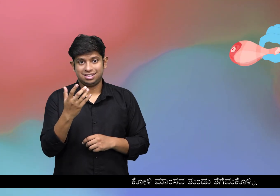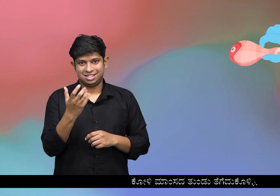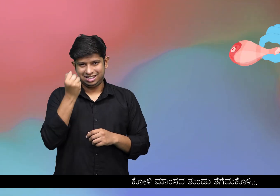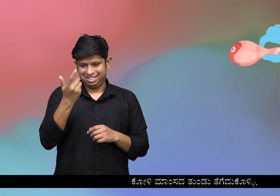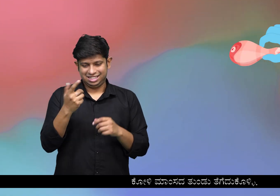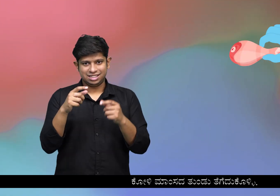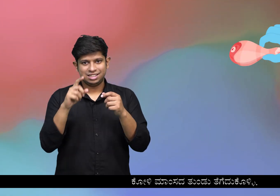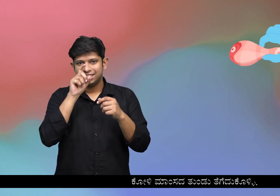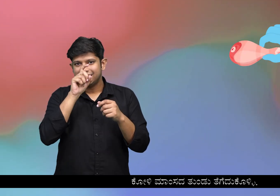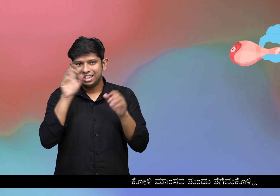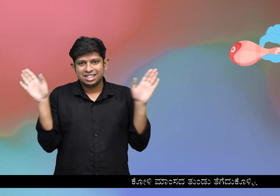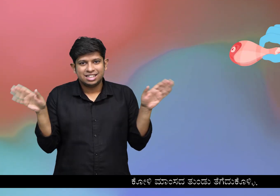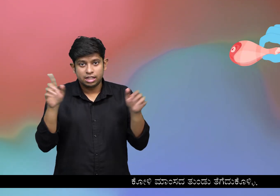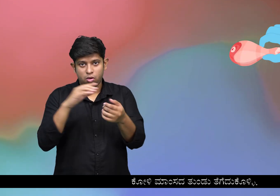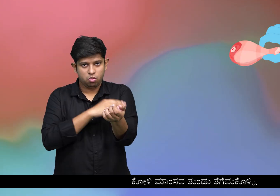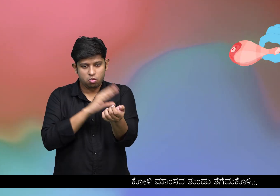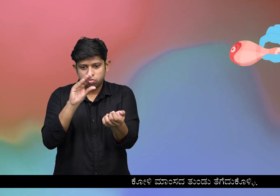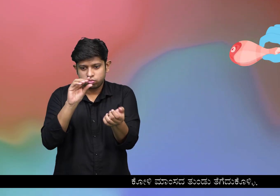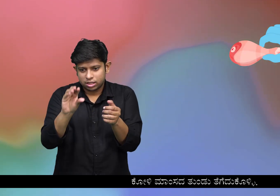ಕೋಳಿ ಮಾಂಸದ ತುಂಡು ತೆಗೆದುಕೊಳ್ಳಿ,